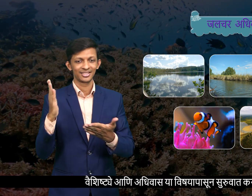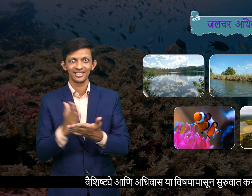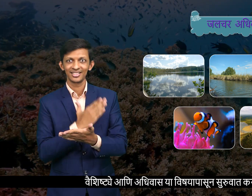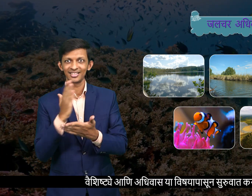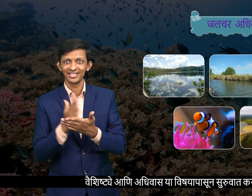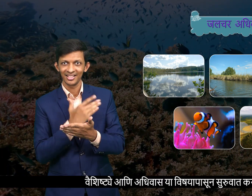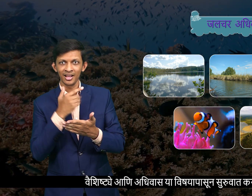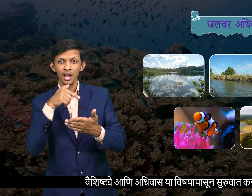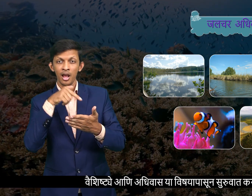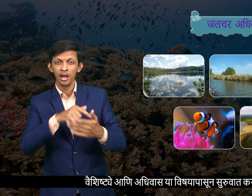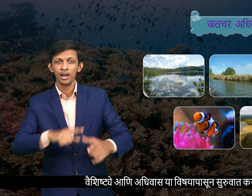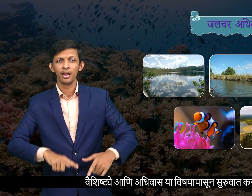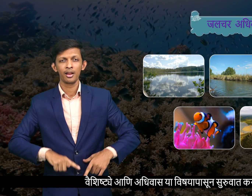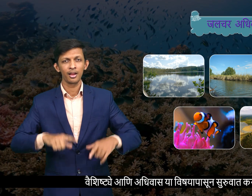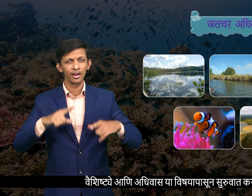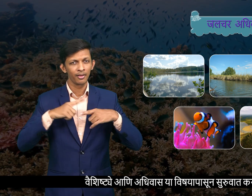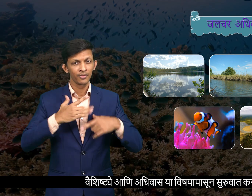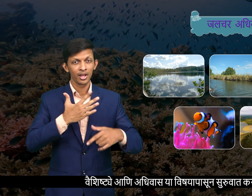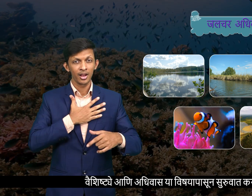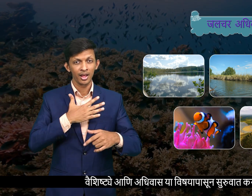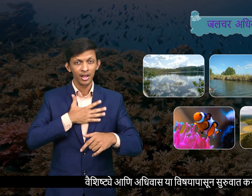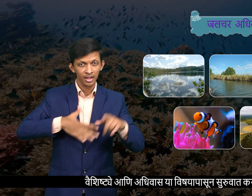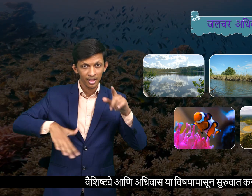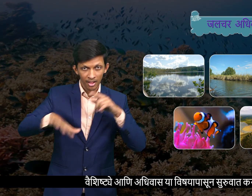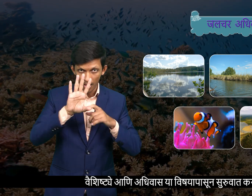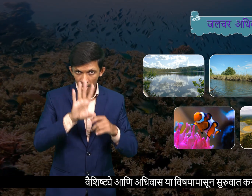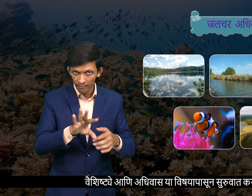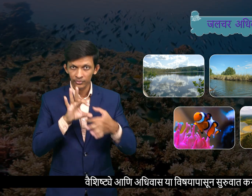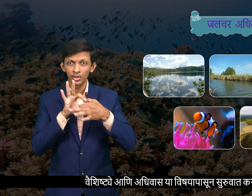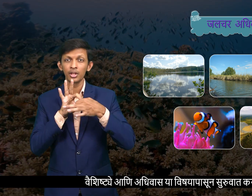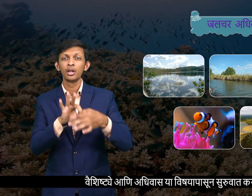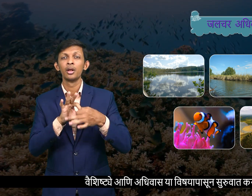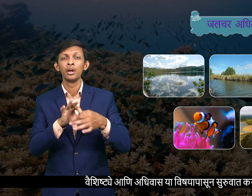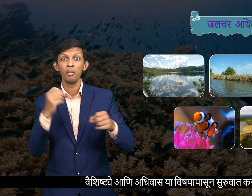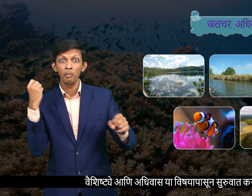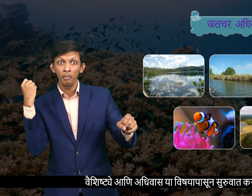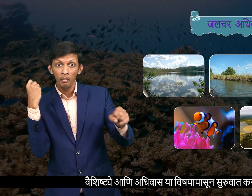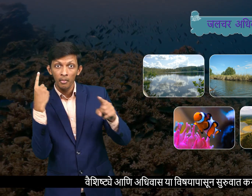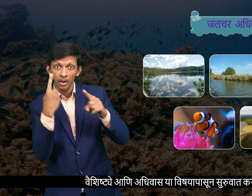आणि अधिवास या विषयापासून सुरुवात करूया.